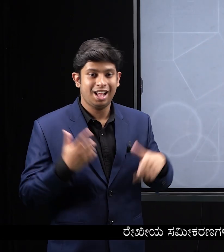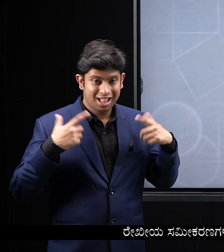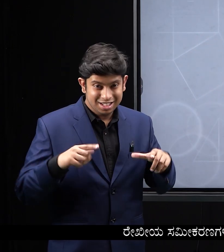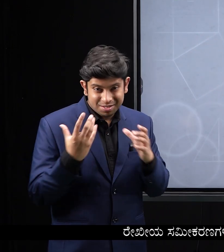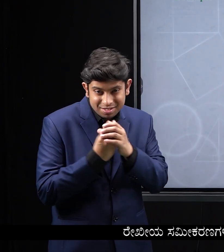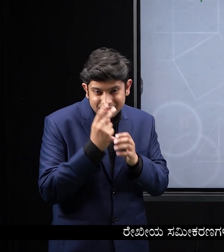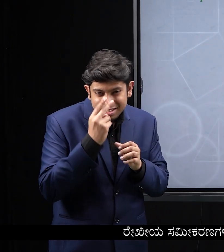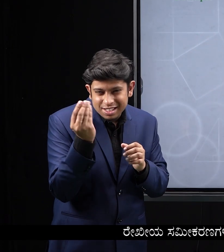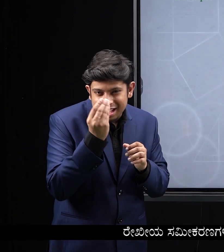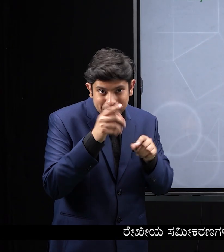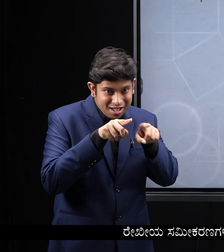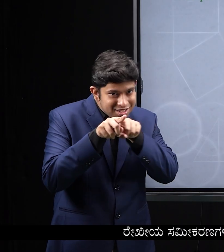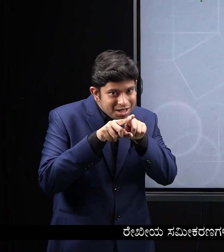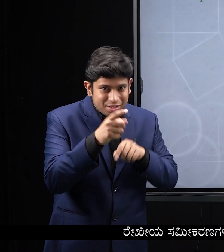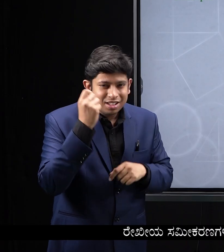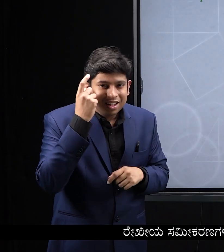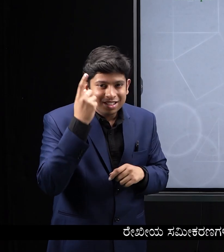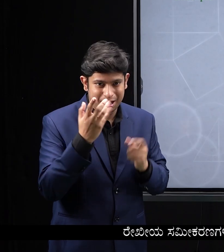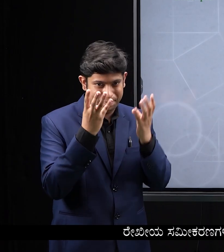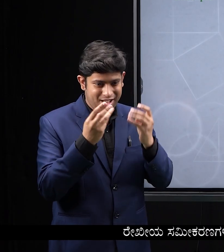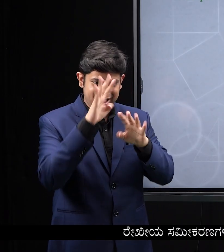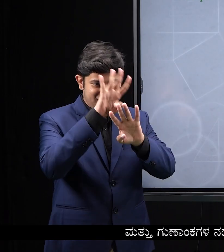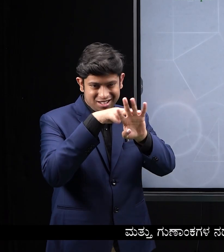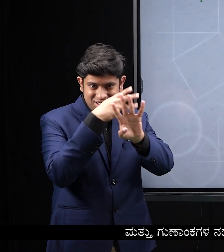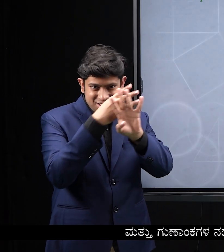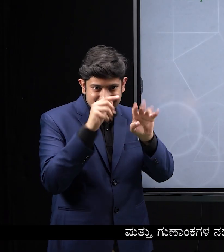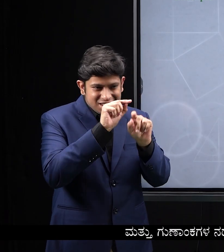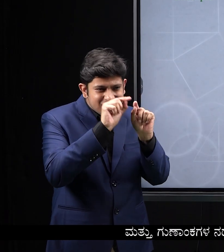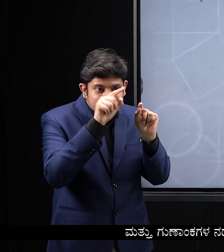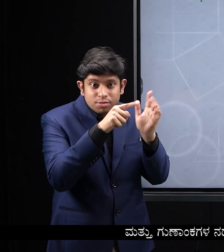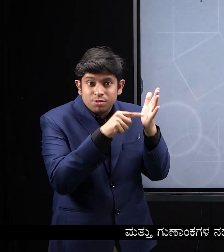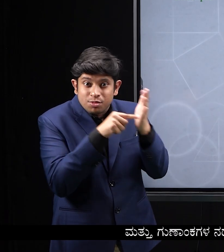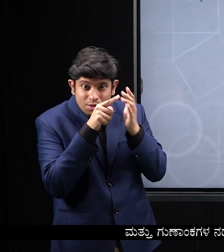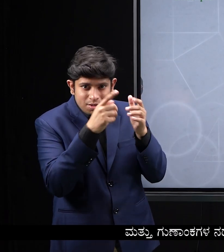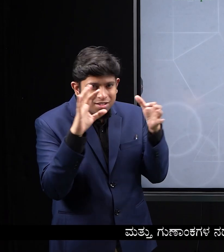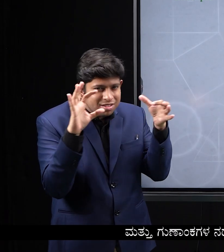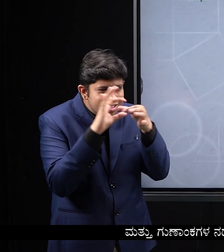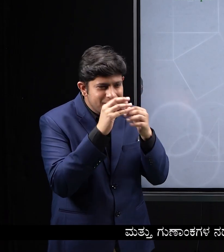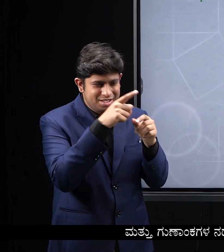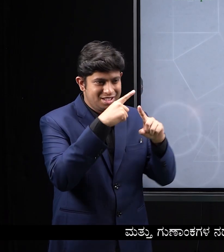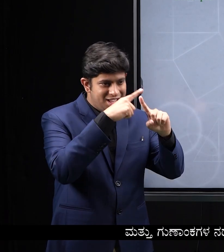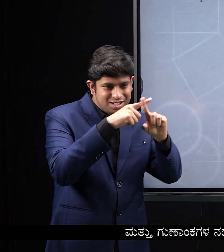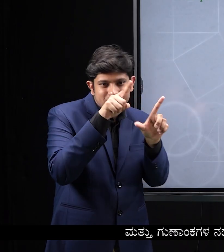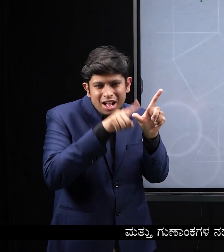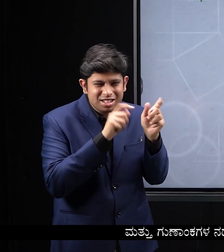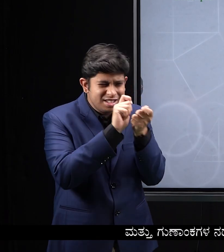ರೇಖೀಯ ಸಮೀಕರಣಗಳ ಜೋಡಿಯಿಂದ ರೂಪುಗೊಂಡ ರೇಖೆಗಳು ಮತ್ತು ಗುಣಾಂಕಗಳ ನಡುವಿನ ಸಂಬಂಧವು ಈ ಕೆಳಗಿನಂತಿರುತ್ತವೆ.